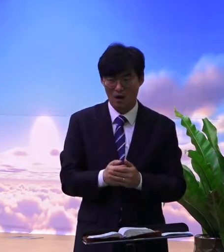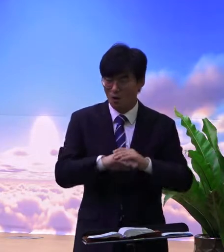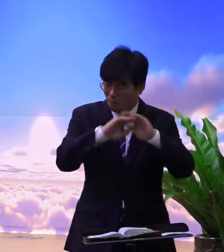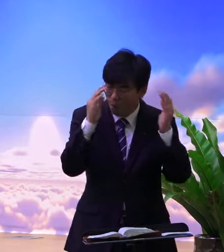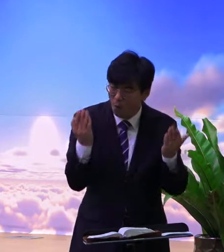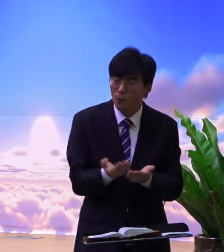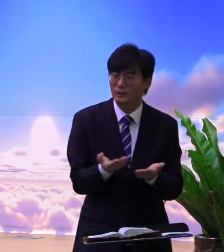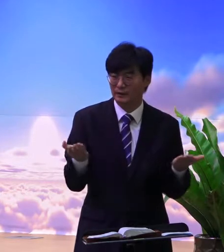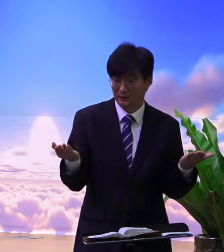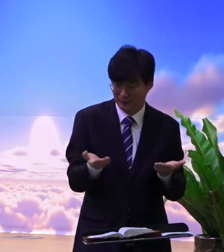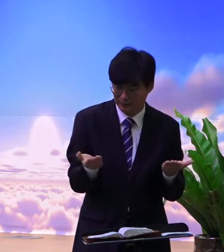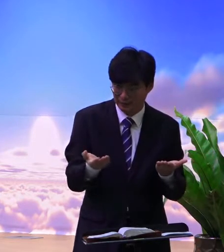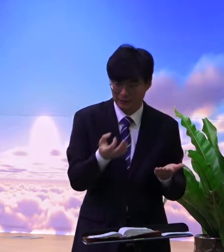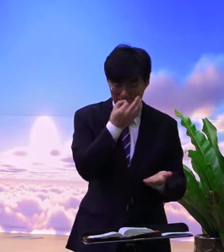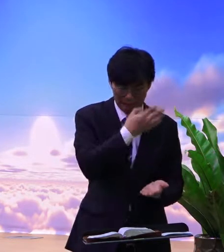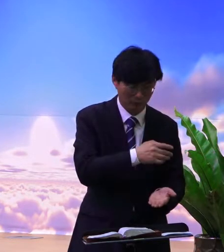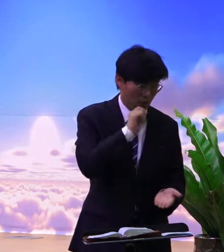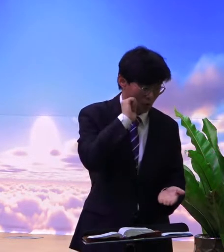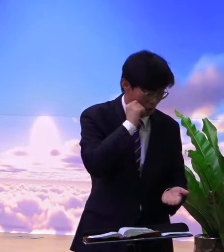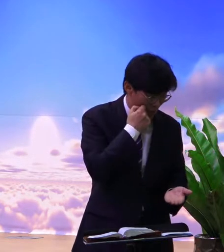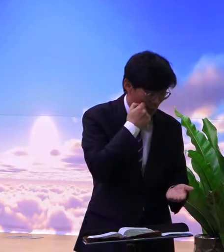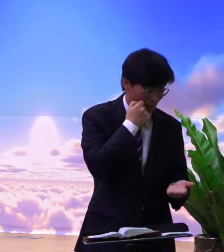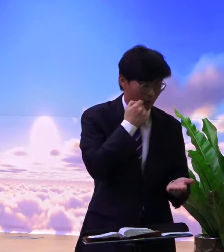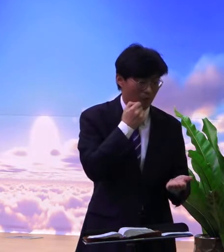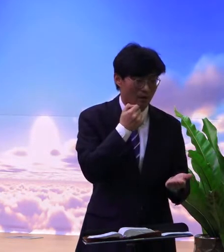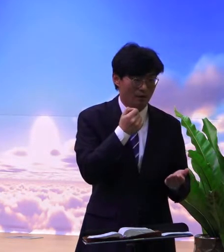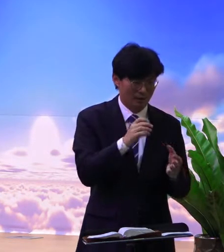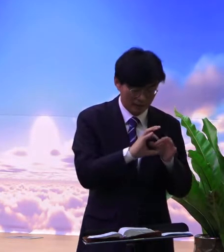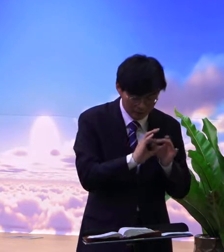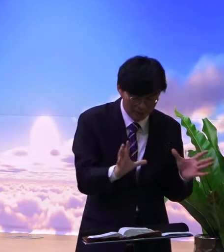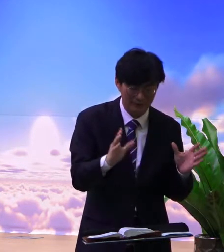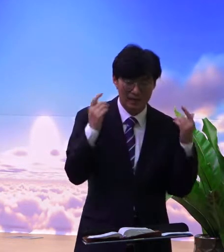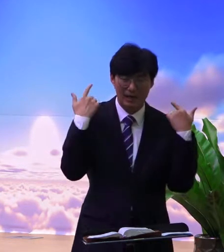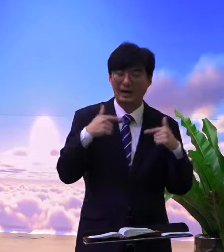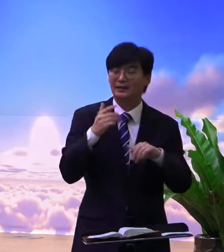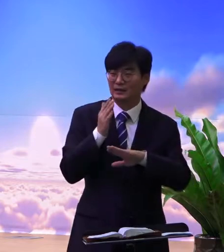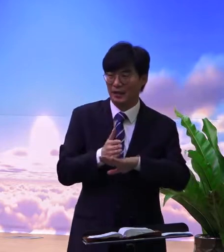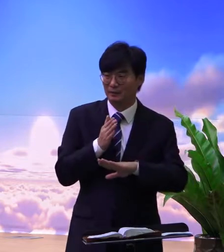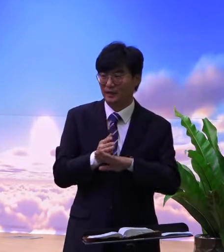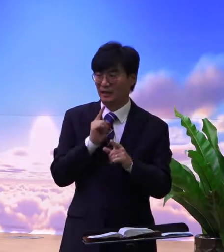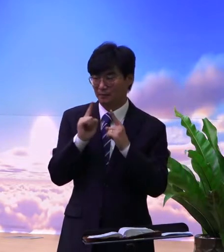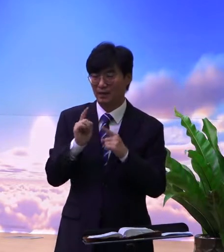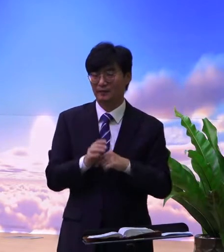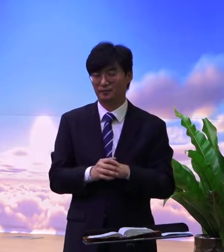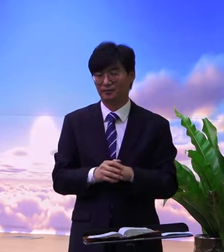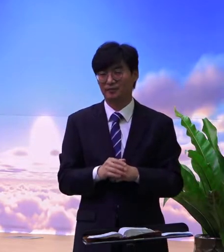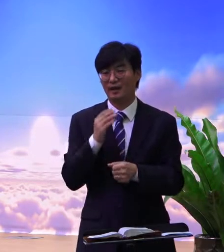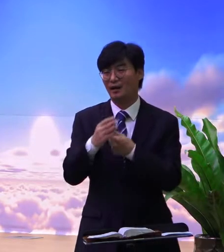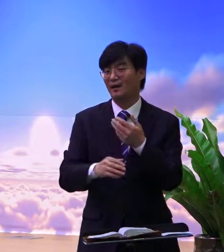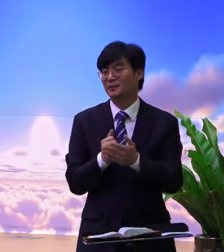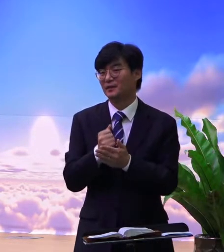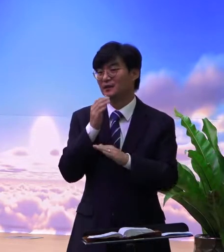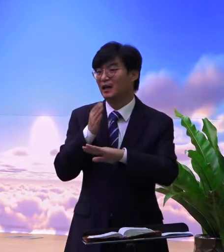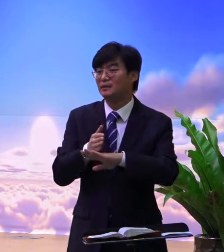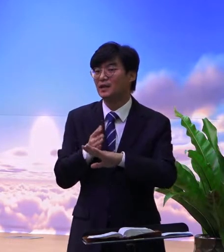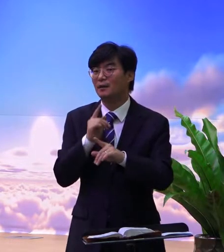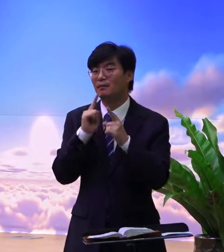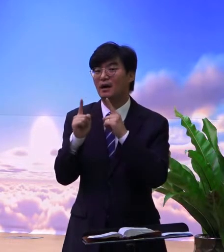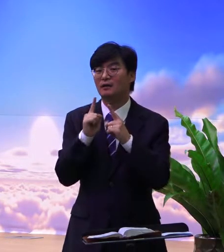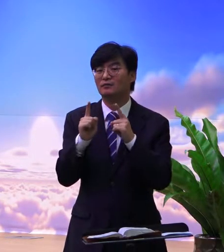향하신 하나님의 뜻이니라. 하나님께서 감사하라고 말씀하십니다.